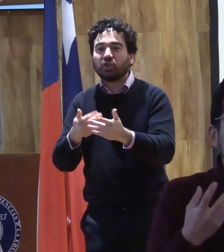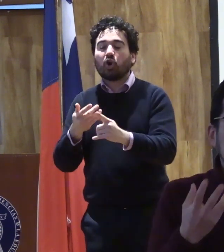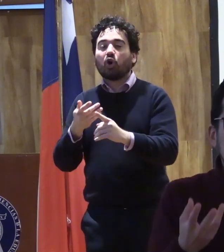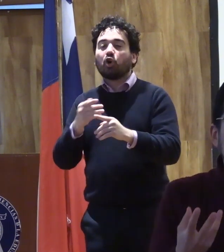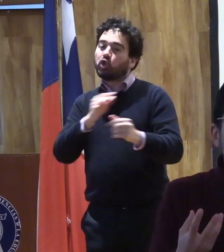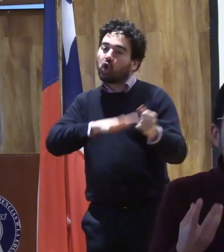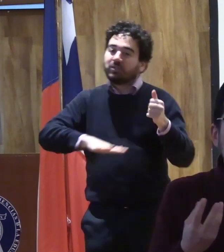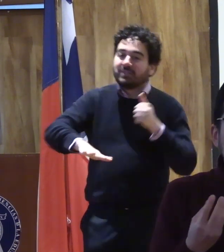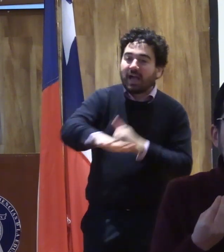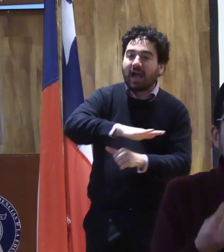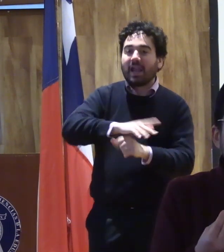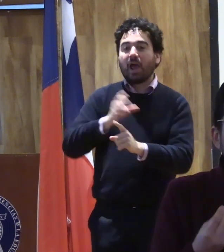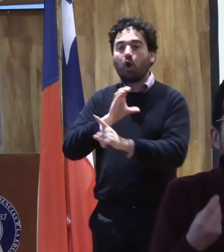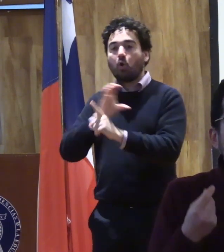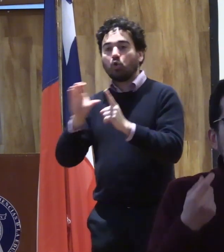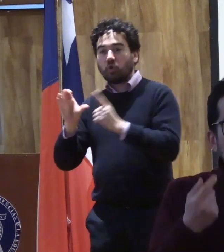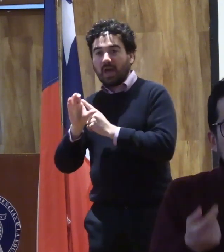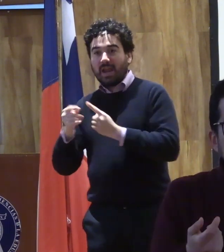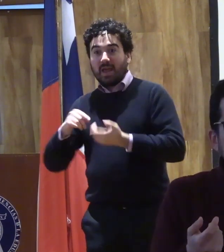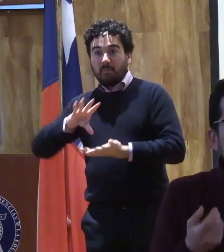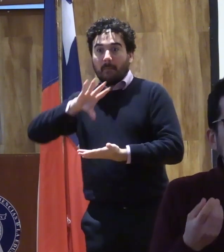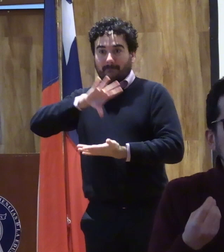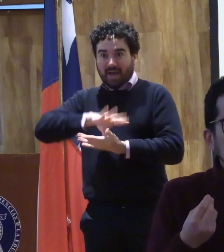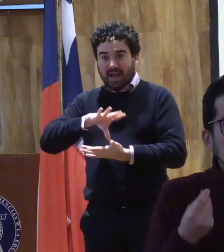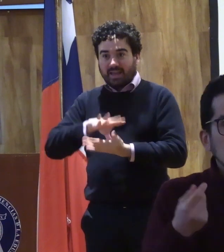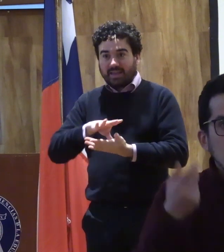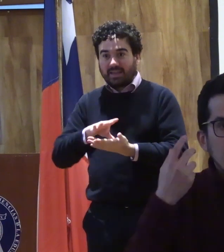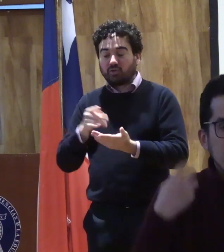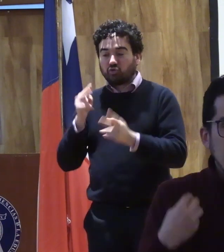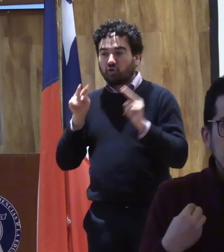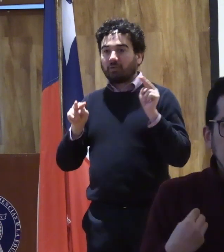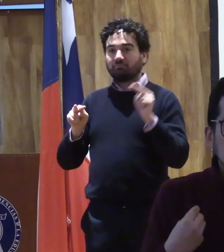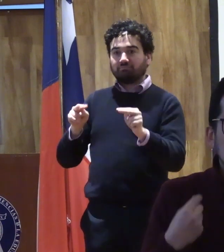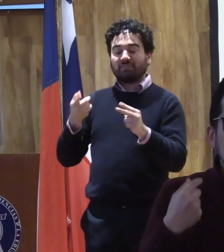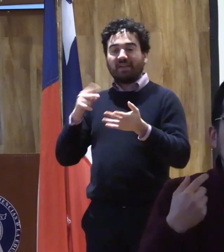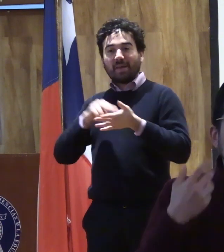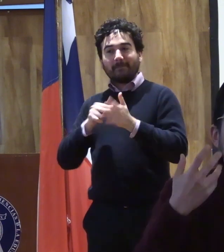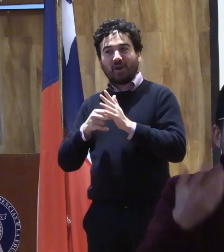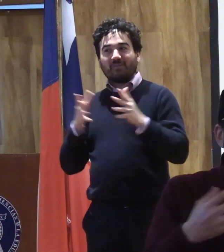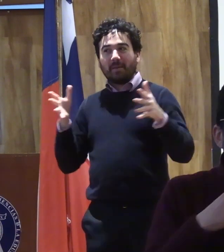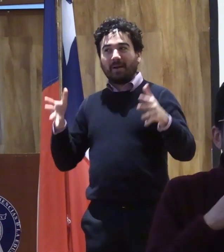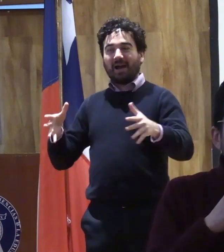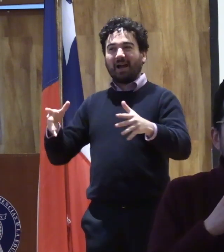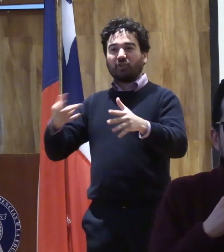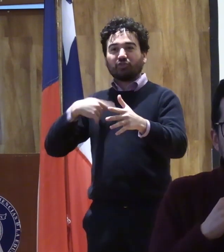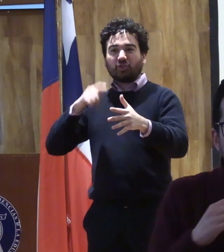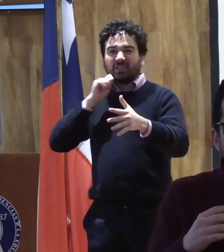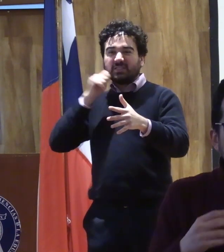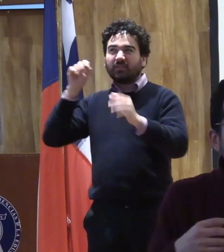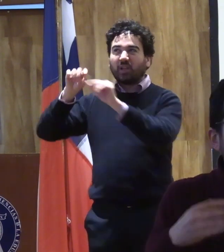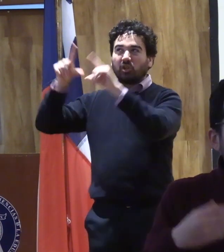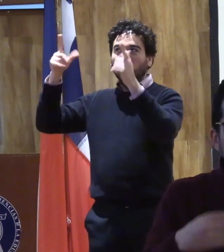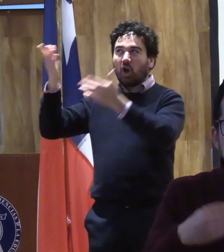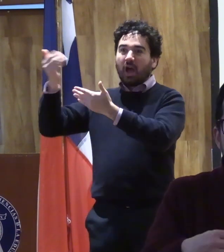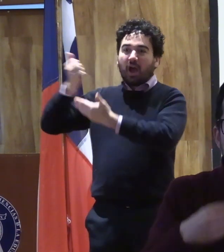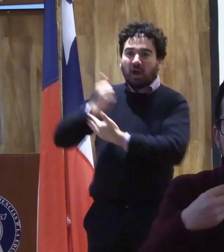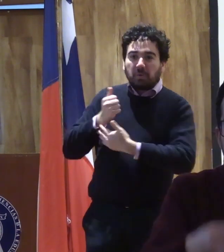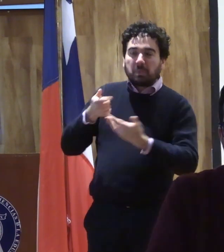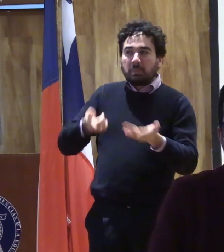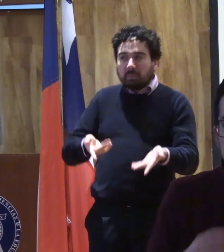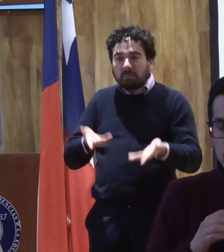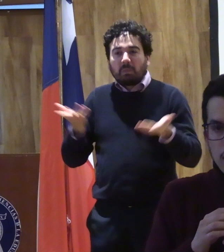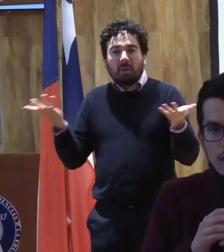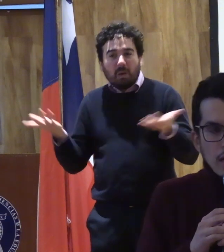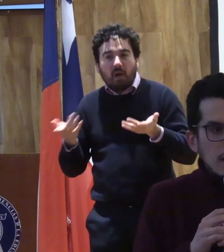socioculturales que estamos viviendo como país, problematizar, ¿no es cierto?, esto desde las interpretaciones que le podemos dar desde nuestro lugar, desde nuestro ser, desde